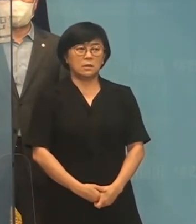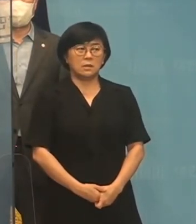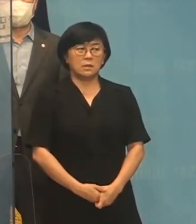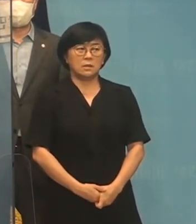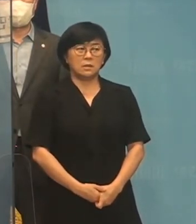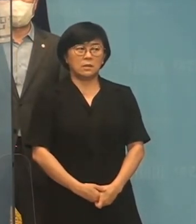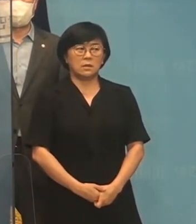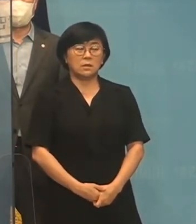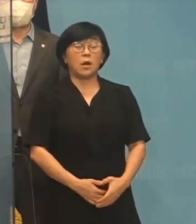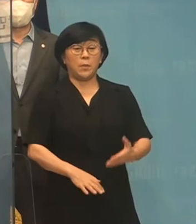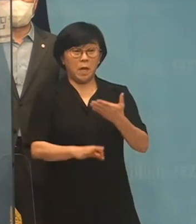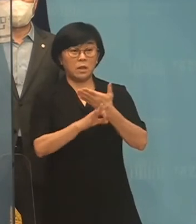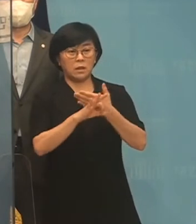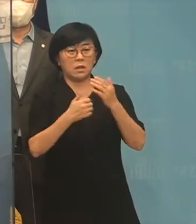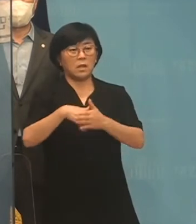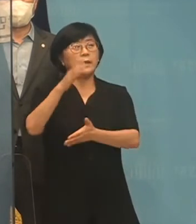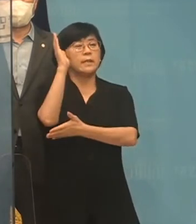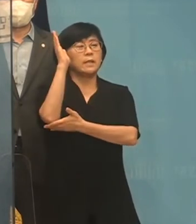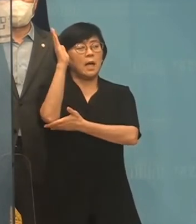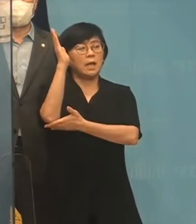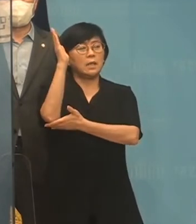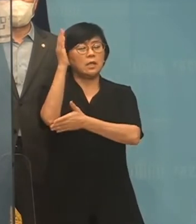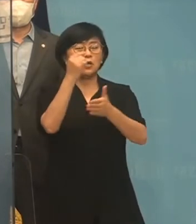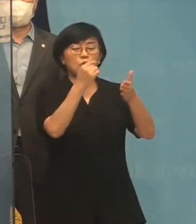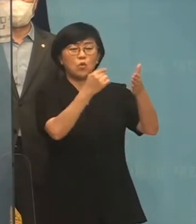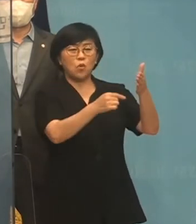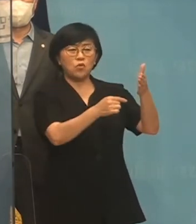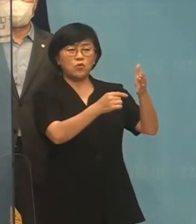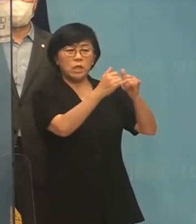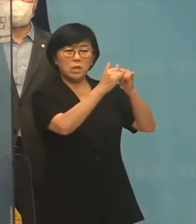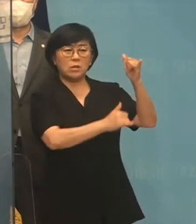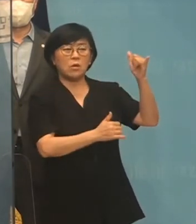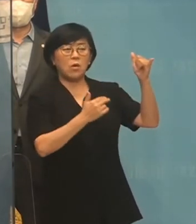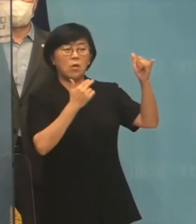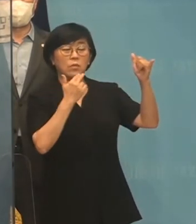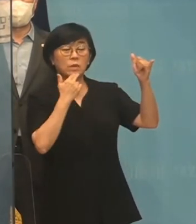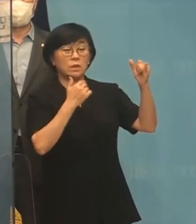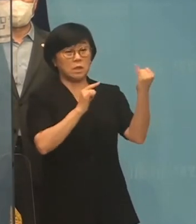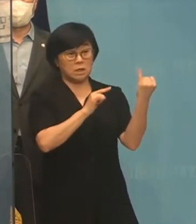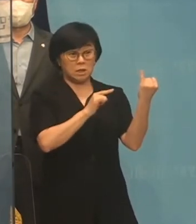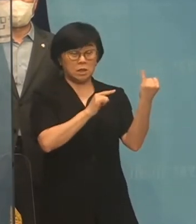아무런 강의 교육 이력이 없었던 김건희 씨가